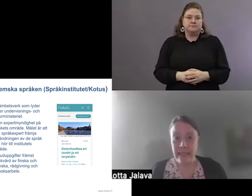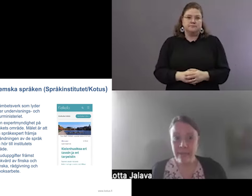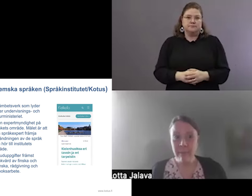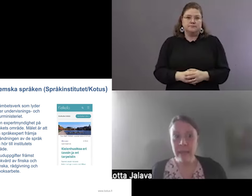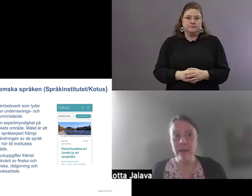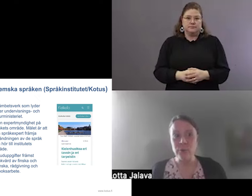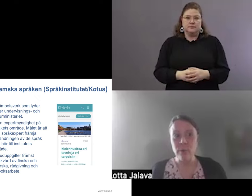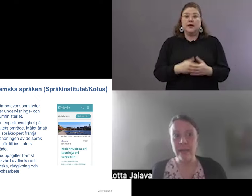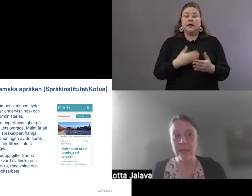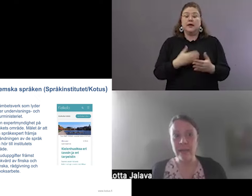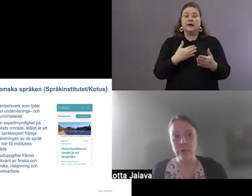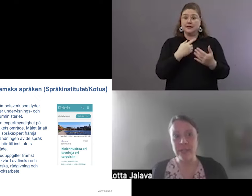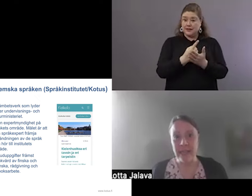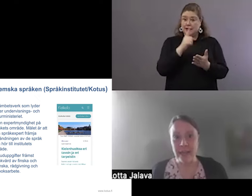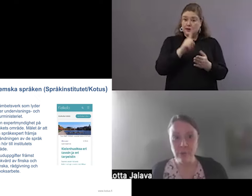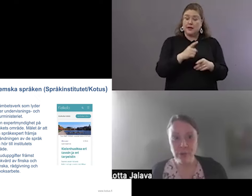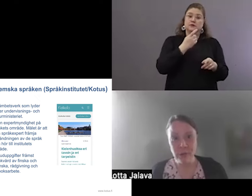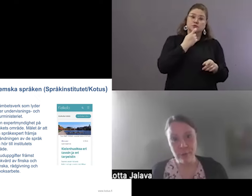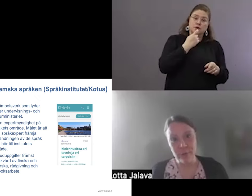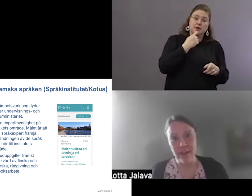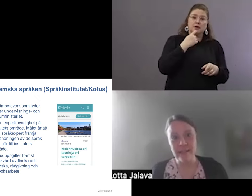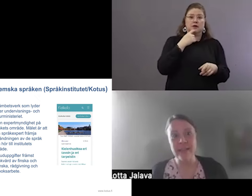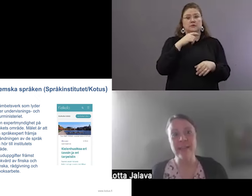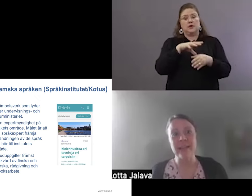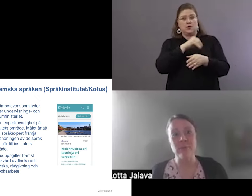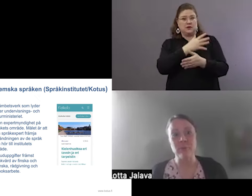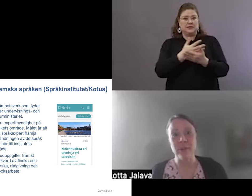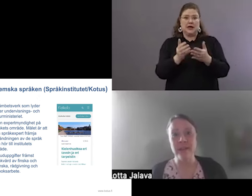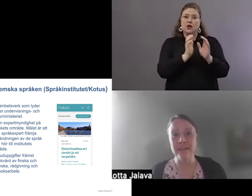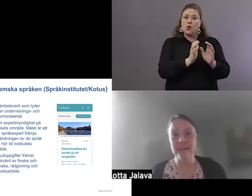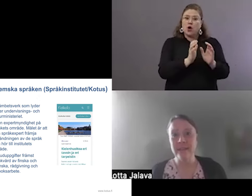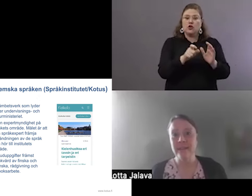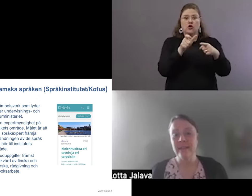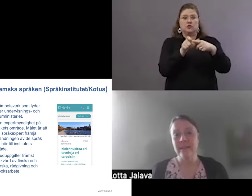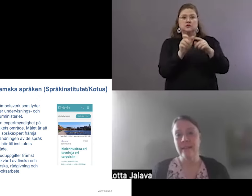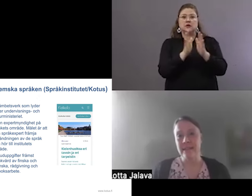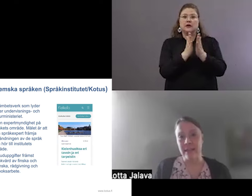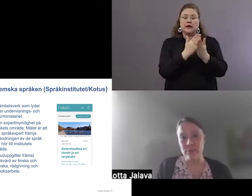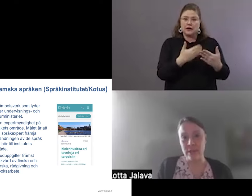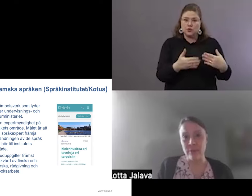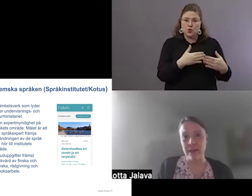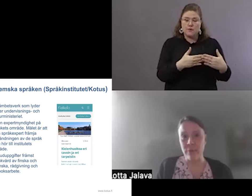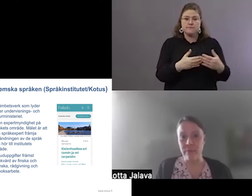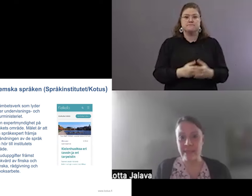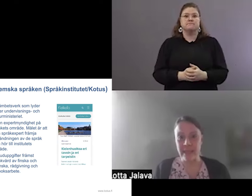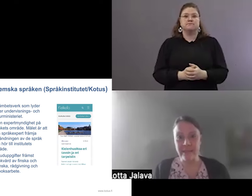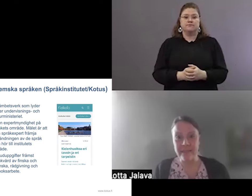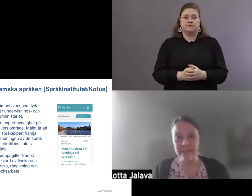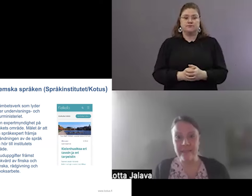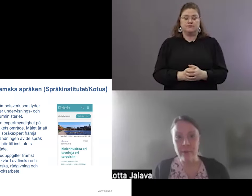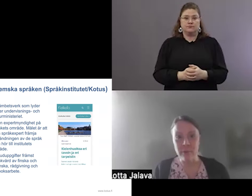tärkeimpiä tehtäviä meillä on suomen ja ruotsin kielen huoltoneuvonta ja sanakirjatyö. Ja tässä tietysti nyt vaikka